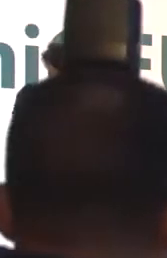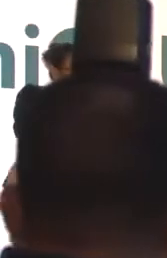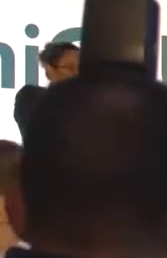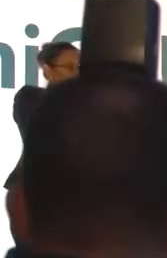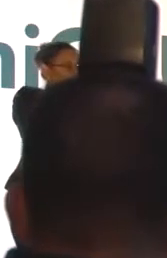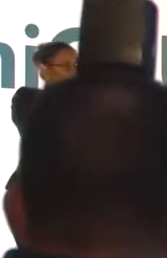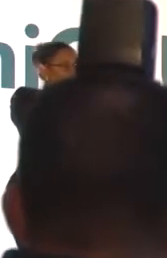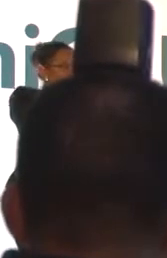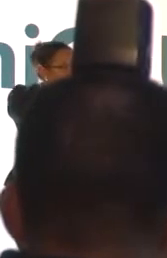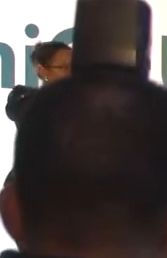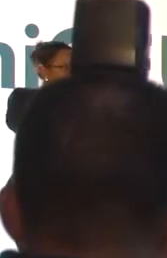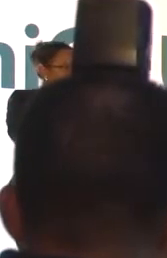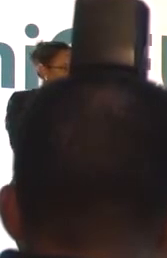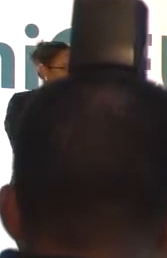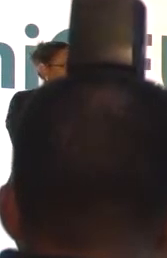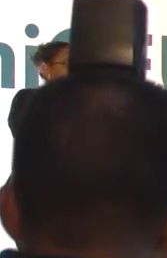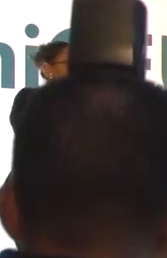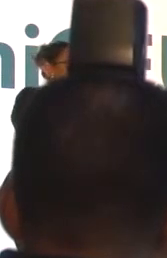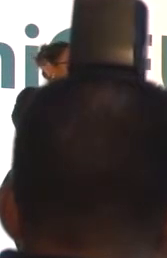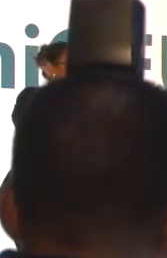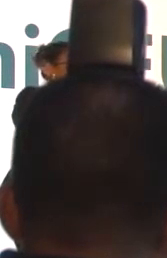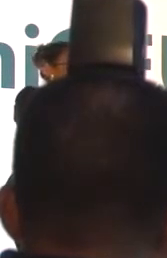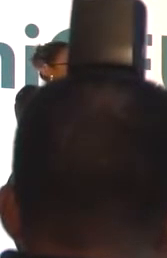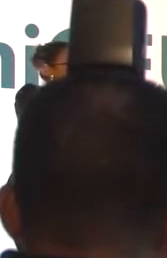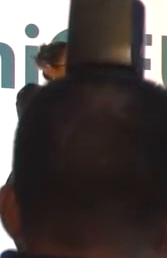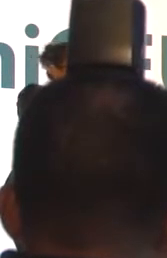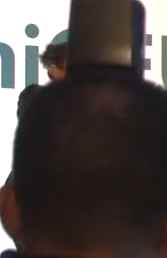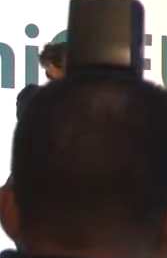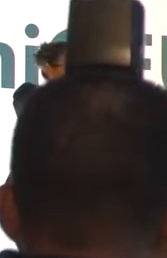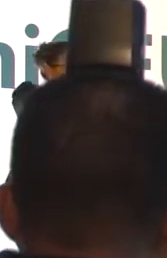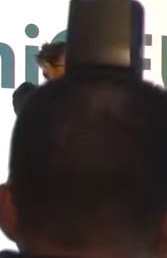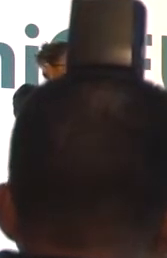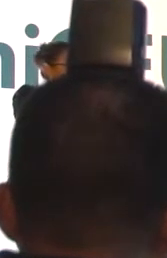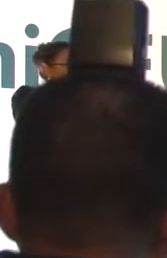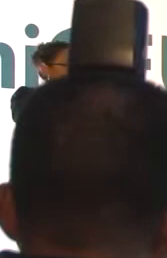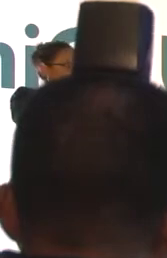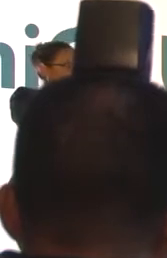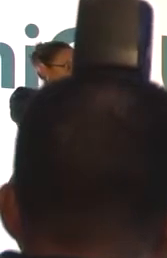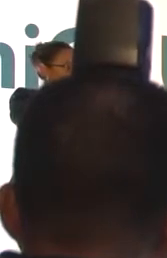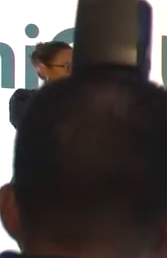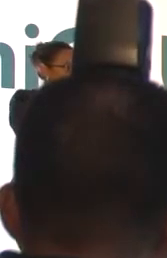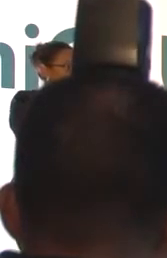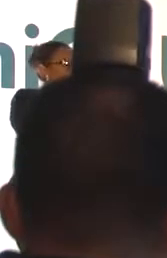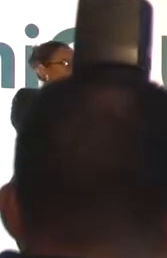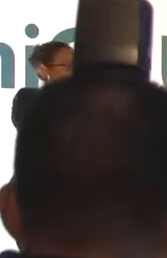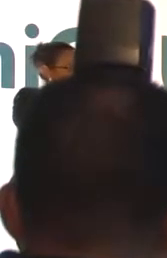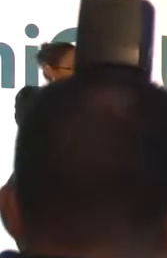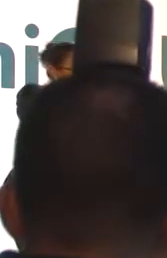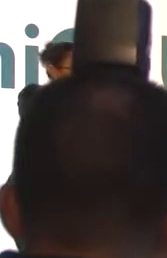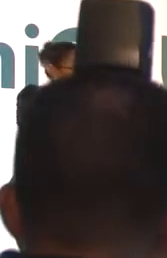adjunta. Um agradecimento especial para a professora Joane também, por todo esse trabalho.